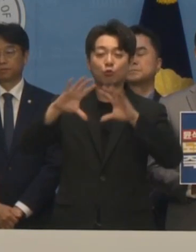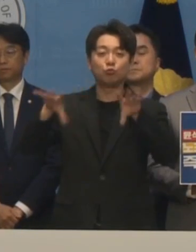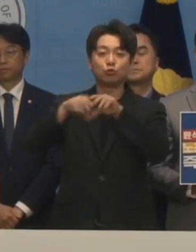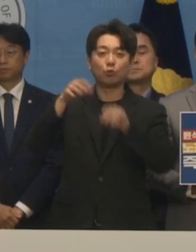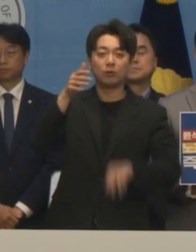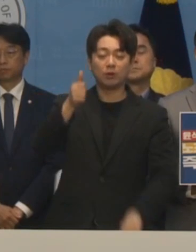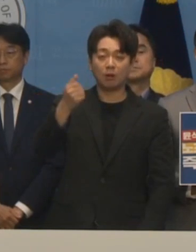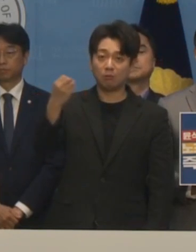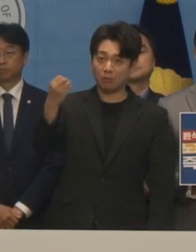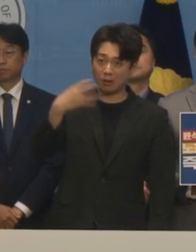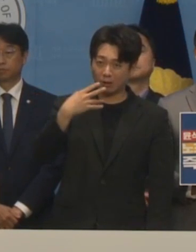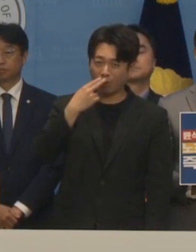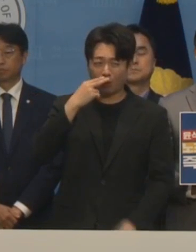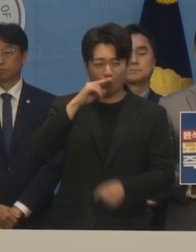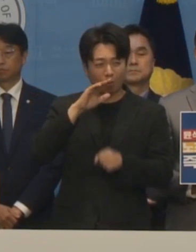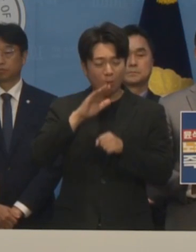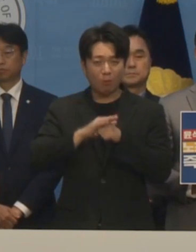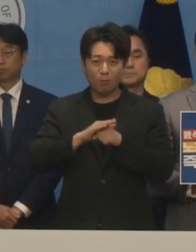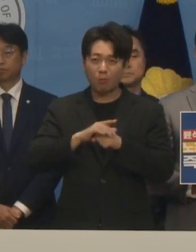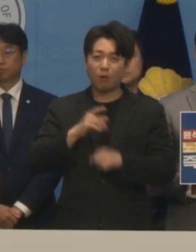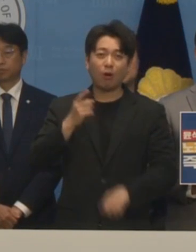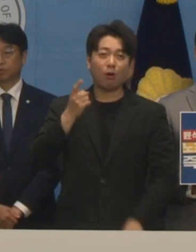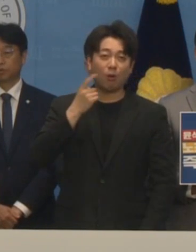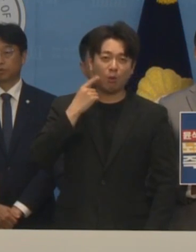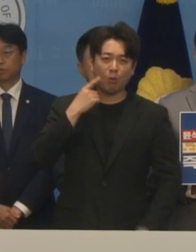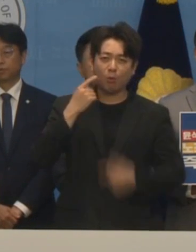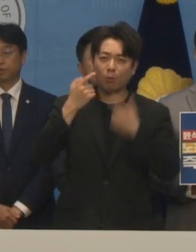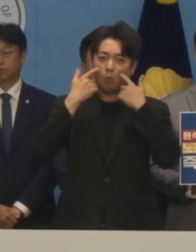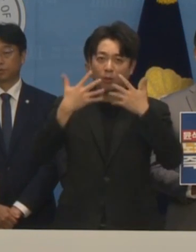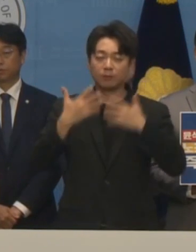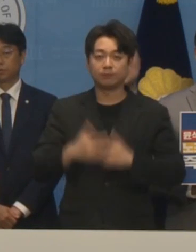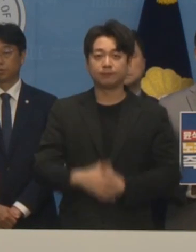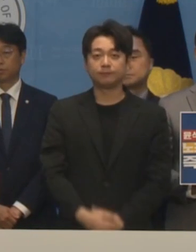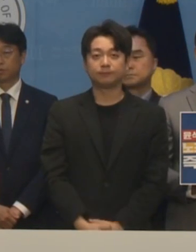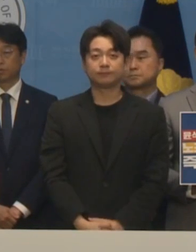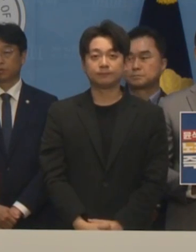주장도 터무니없고 새빨간 거짓말입니다.